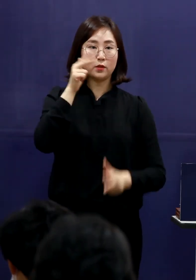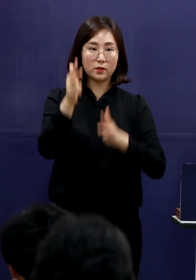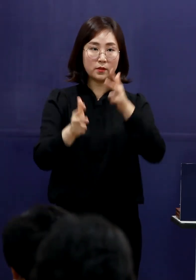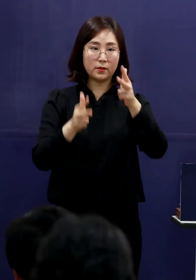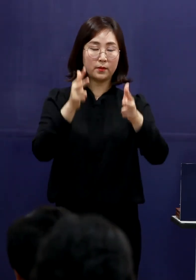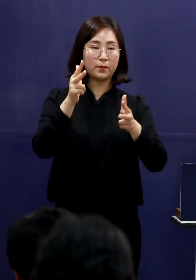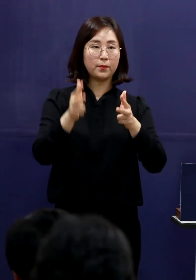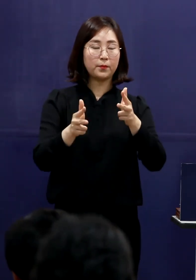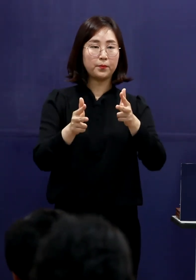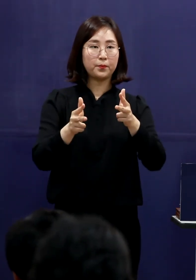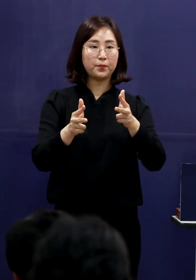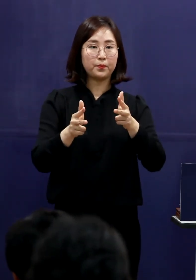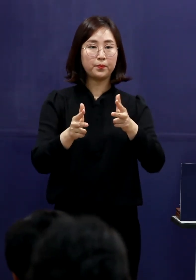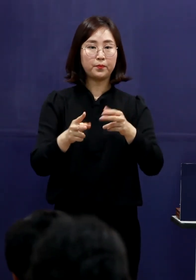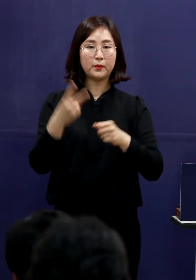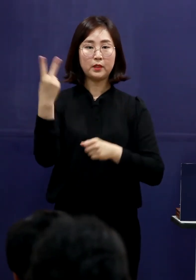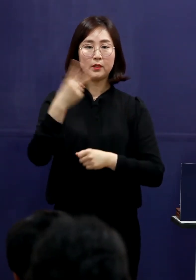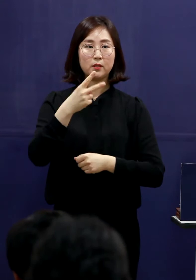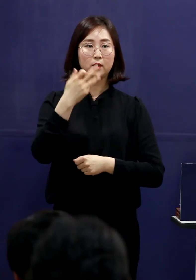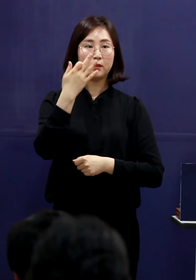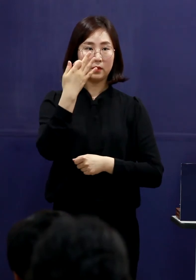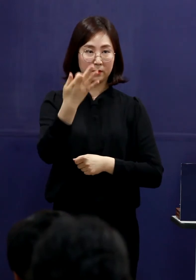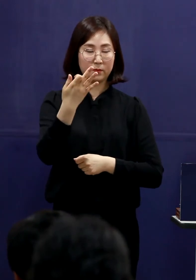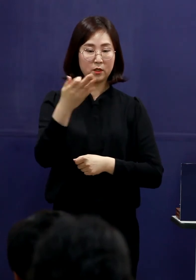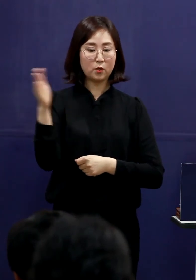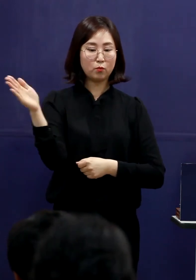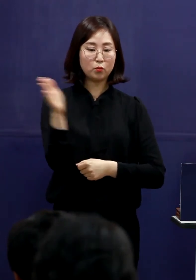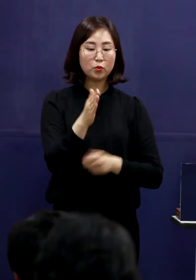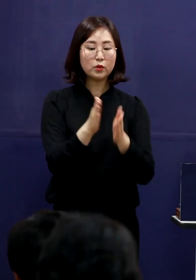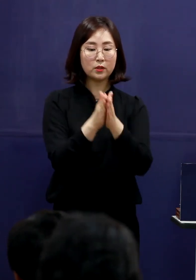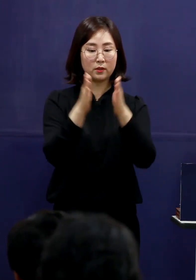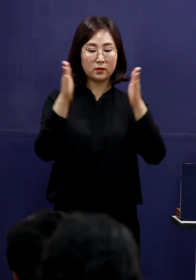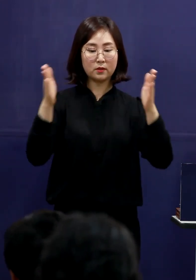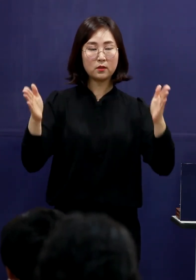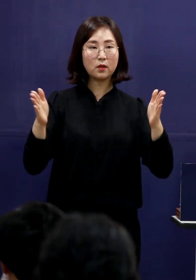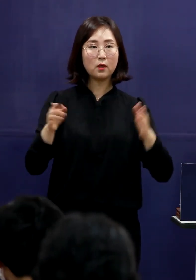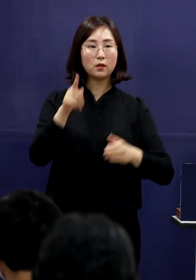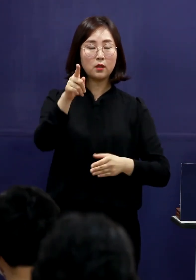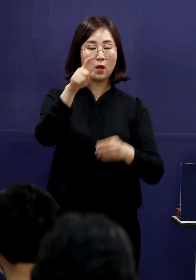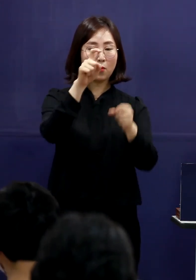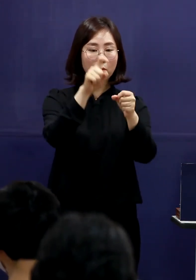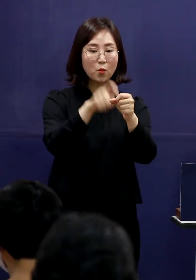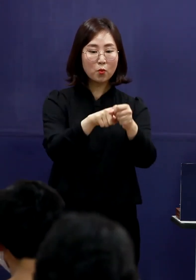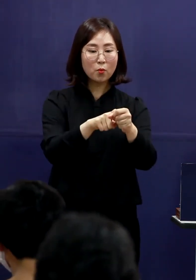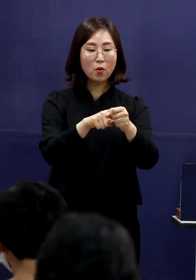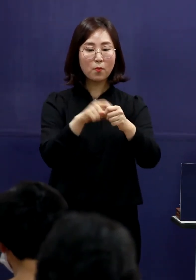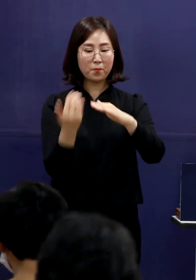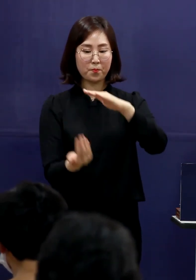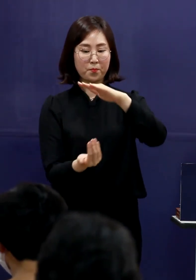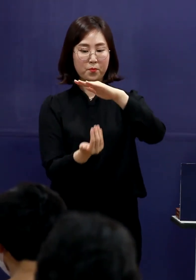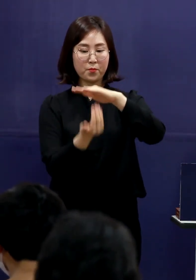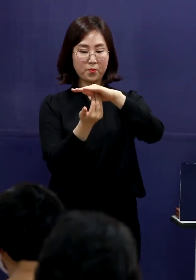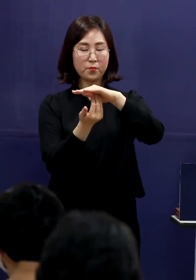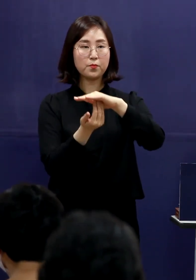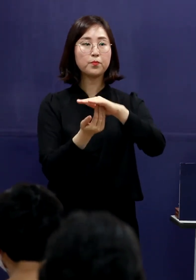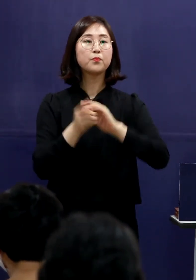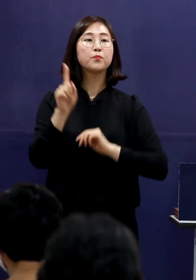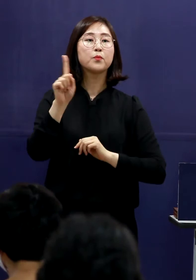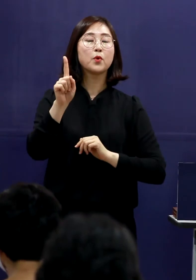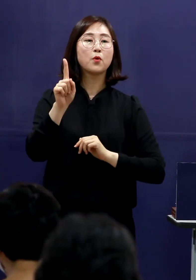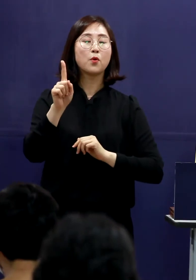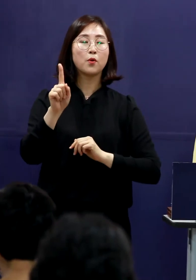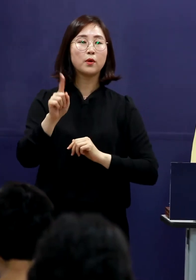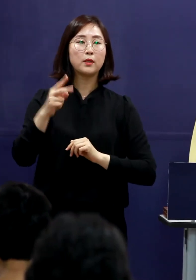대체로 2014년부터 시작을 했고 그때 목표 연도를 2025년으로